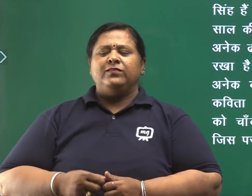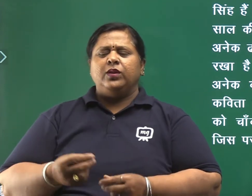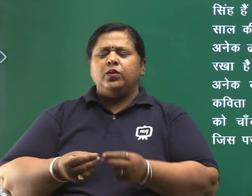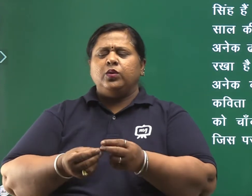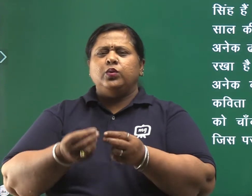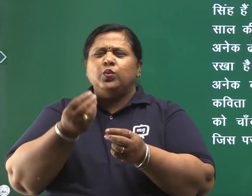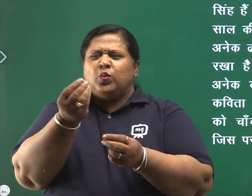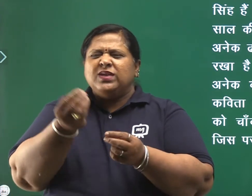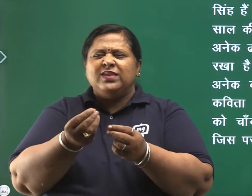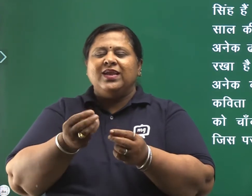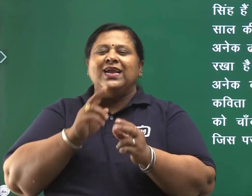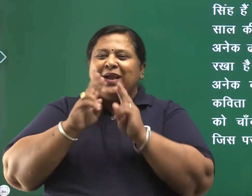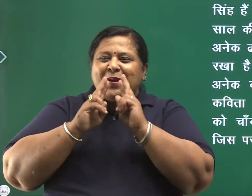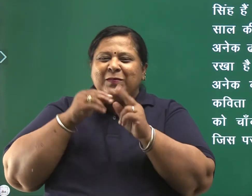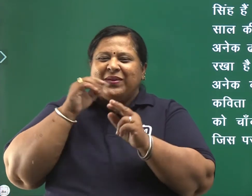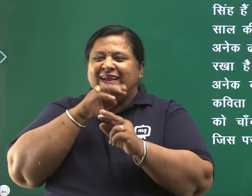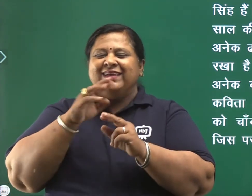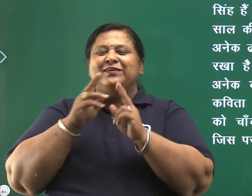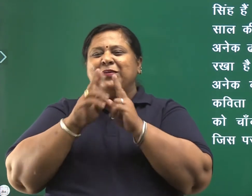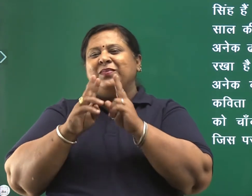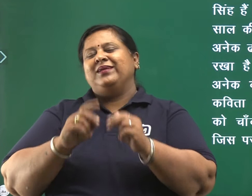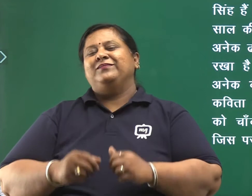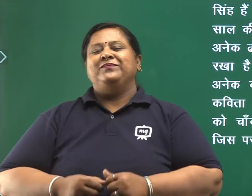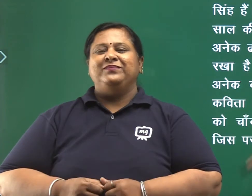थोड़ी सी गप्पें।